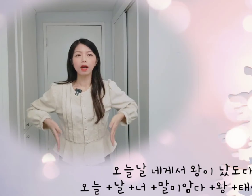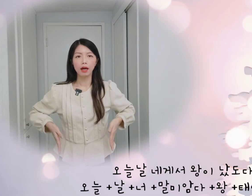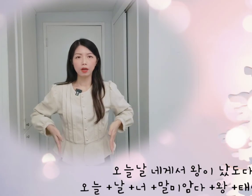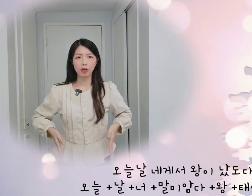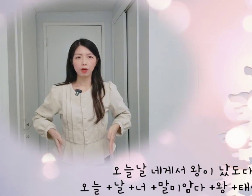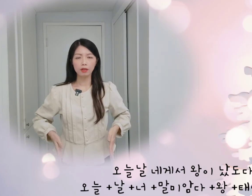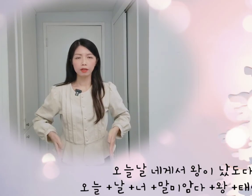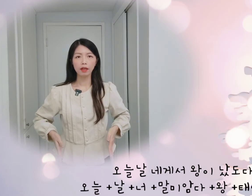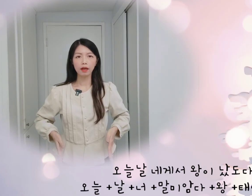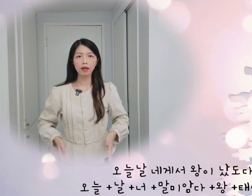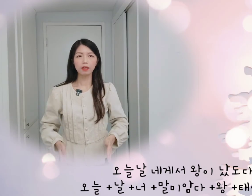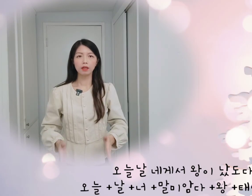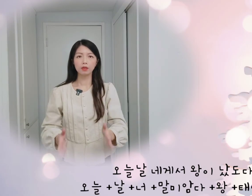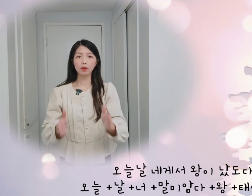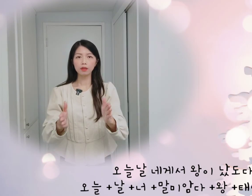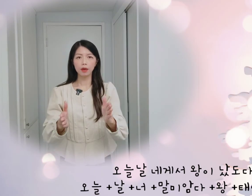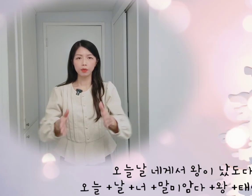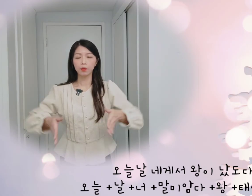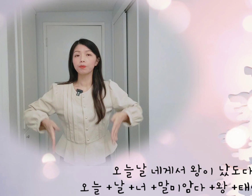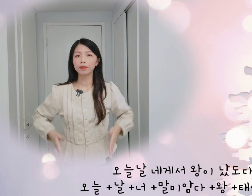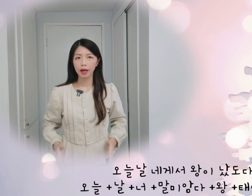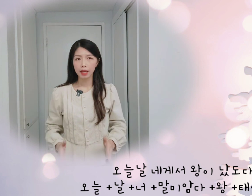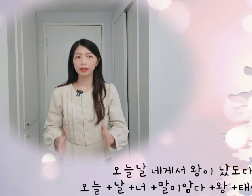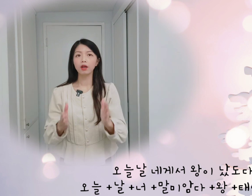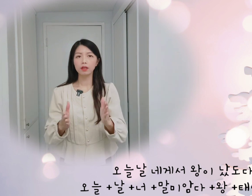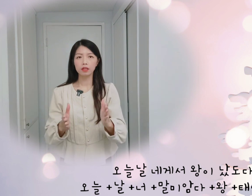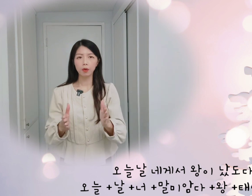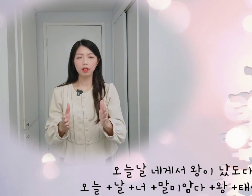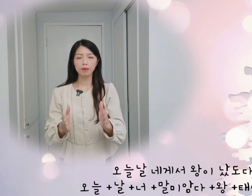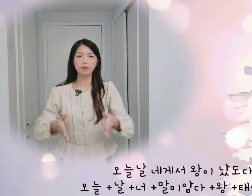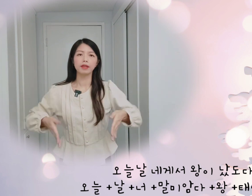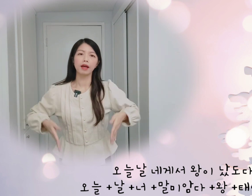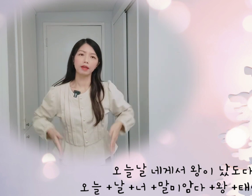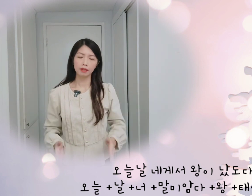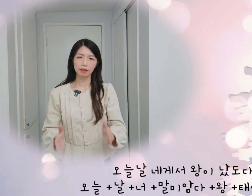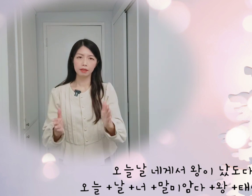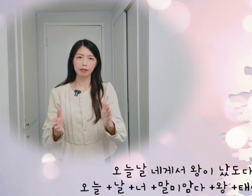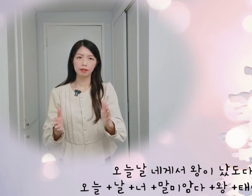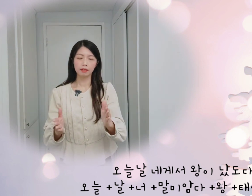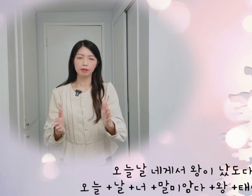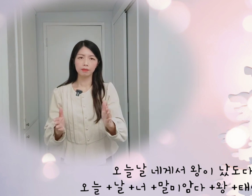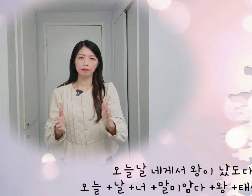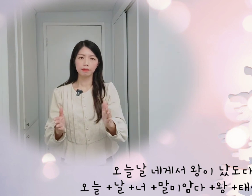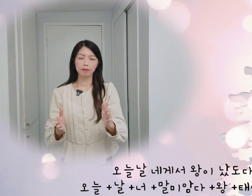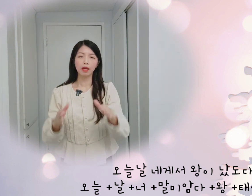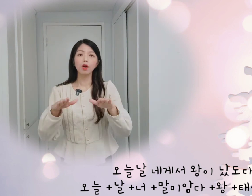두시고요. 아래로 내려가는 듯 하다가 손끝을 앞으로 아이가 태어나듯이 표현하시면 됩니다.